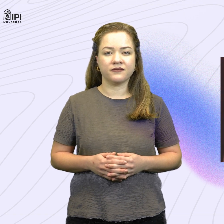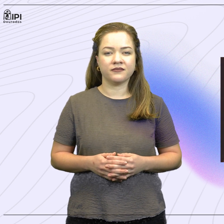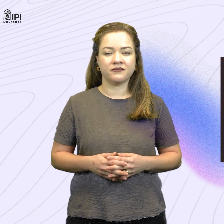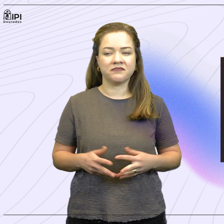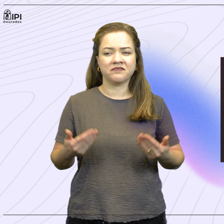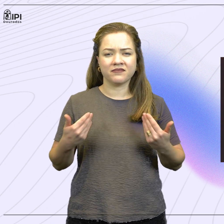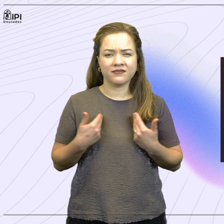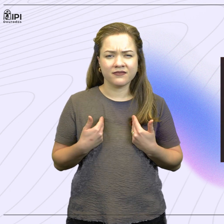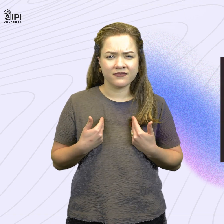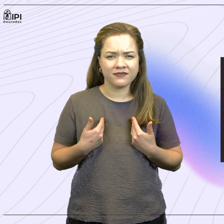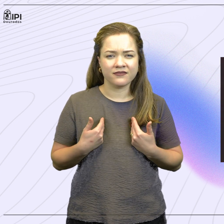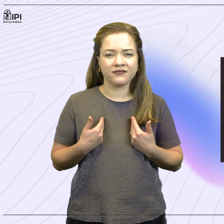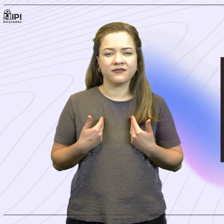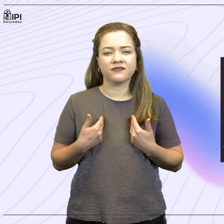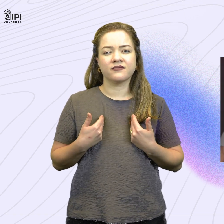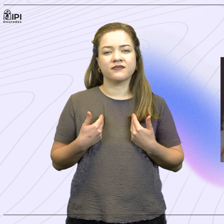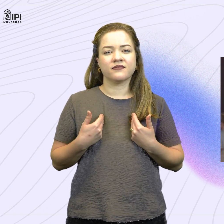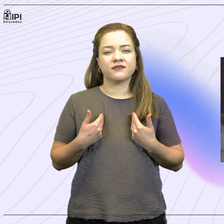Logo eu.